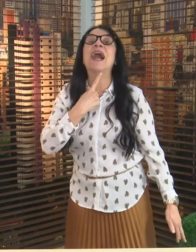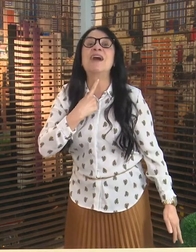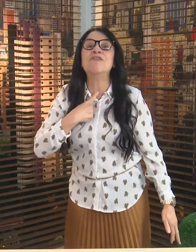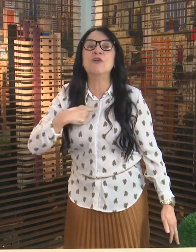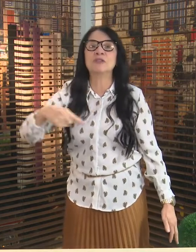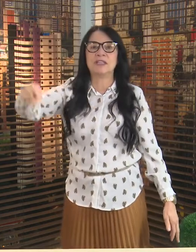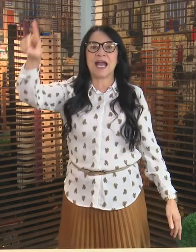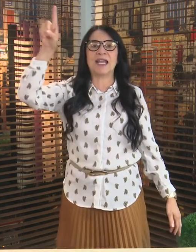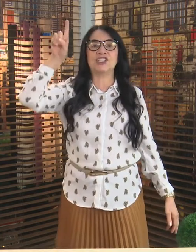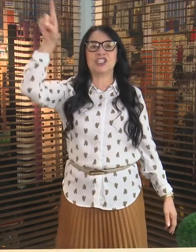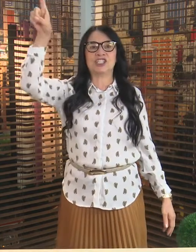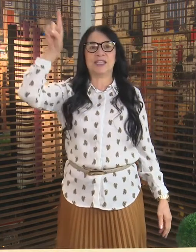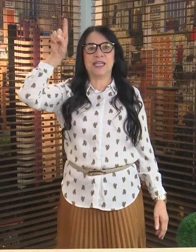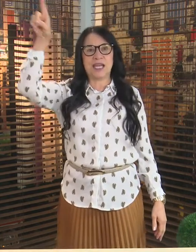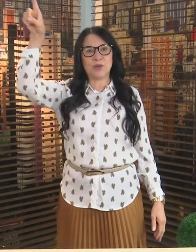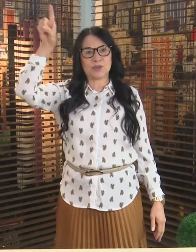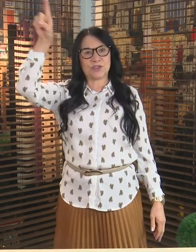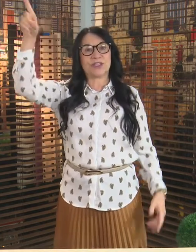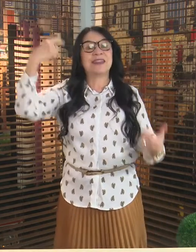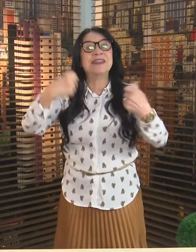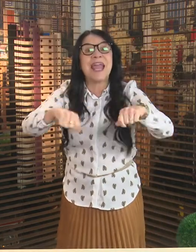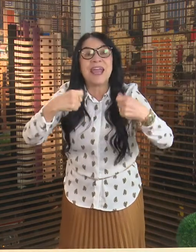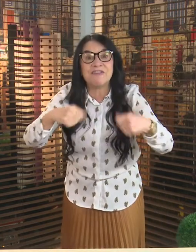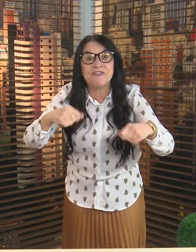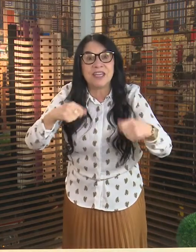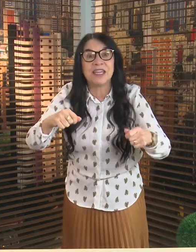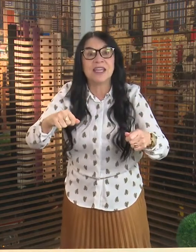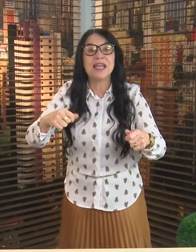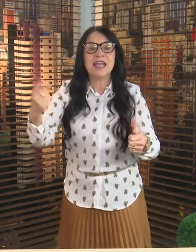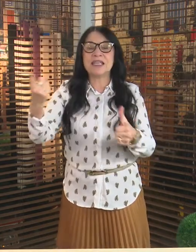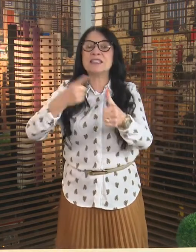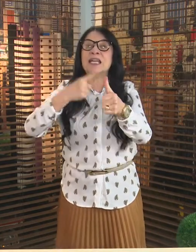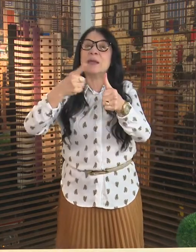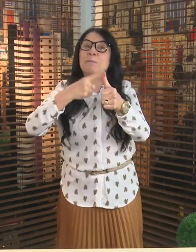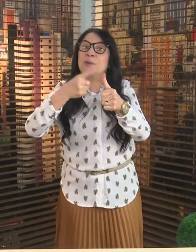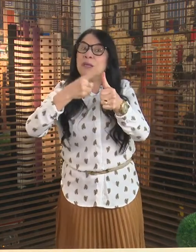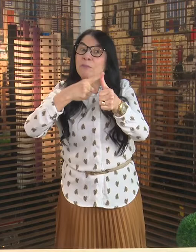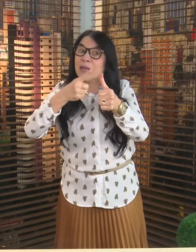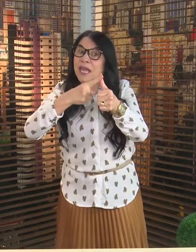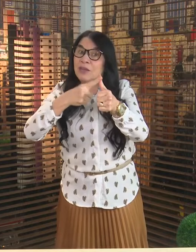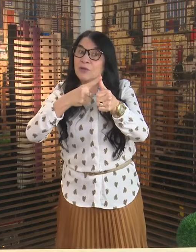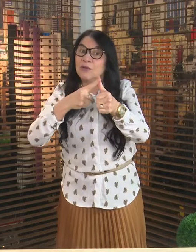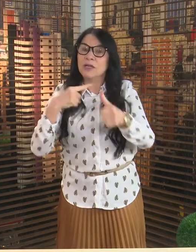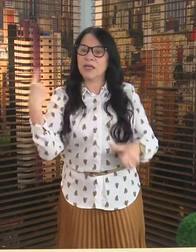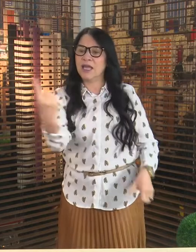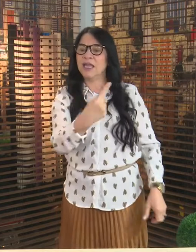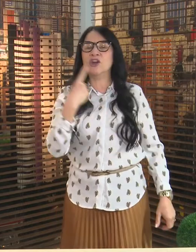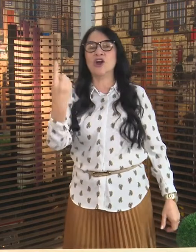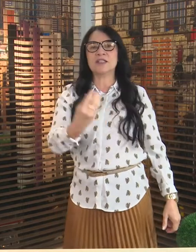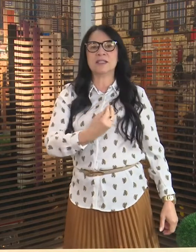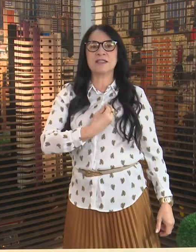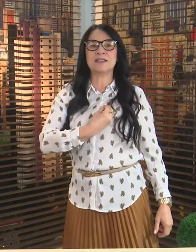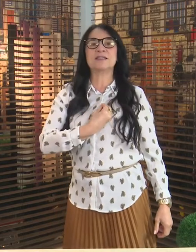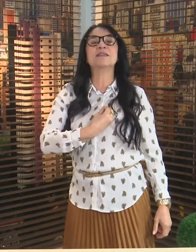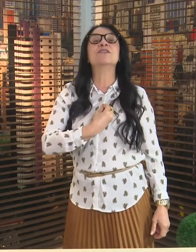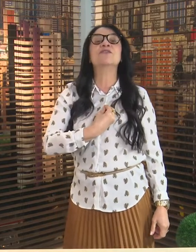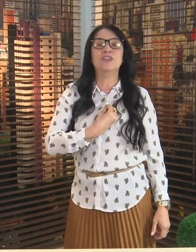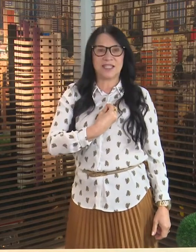a vontade de Deus deve estar primeiro em nossas